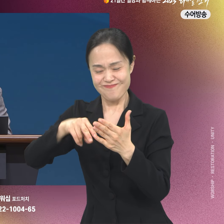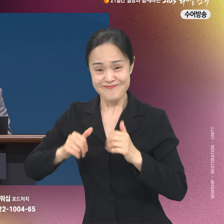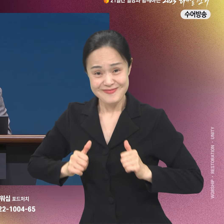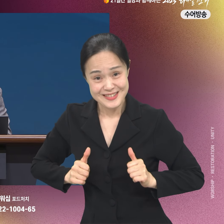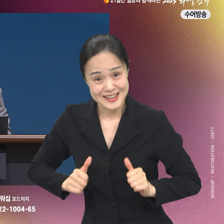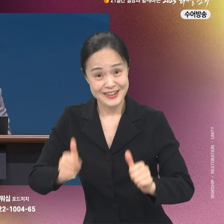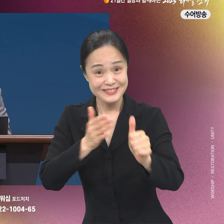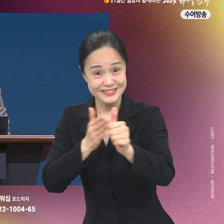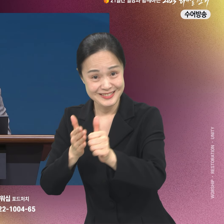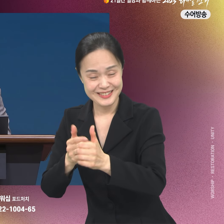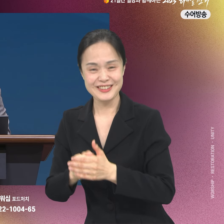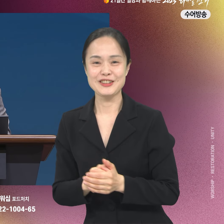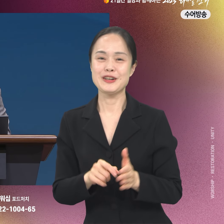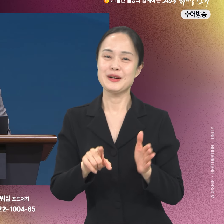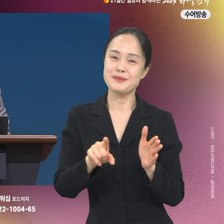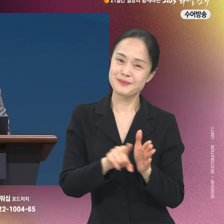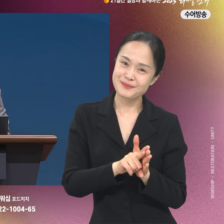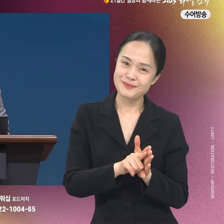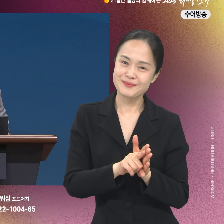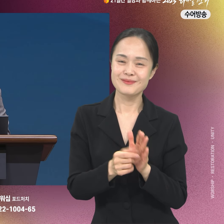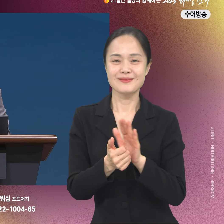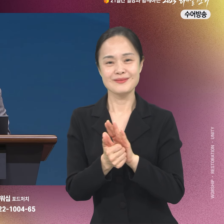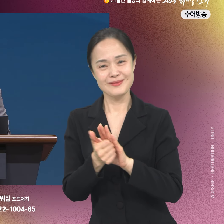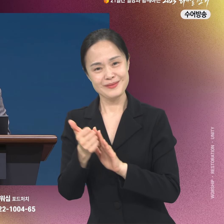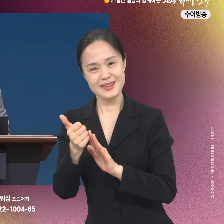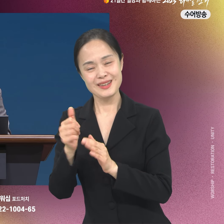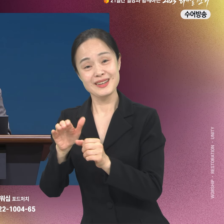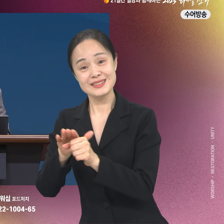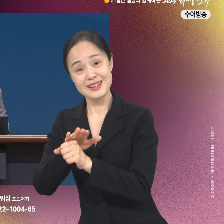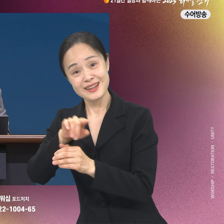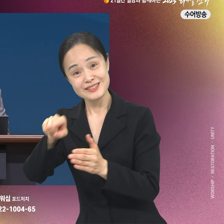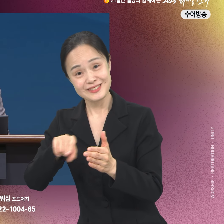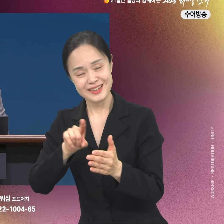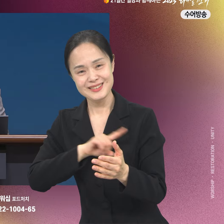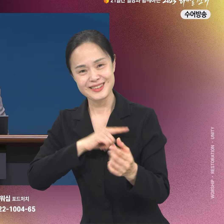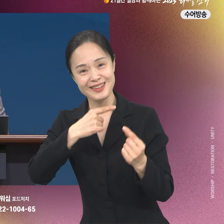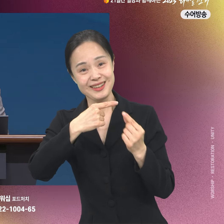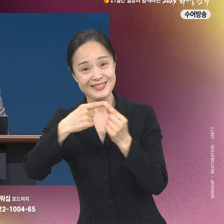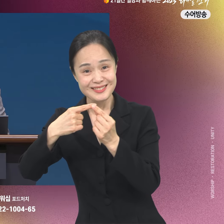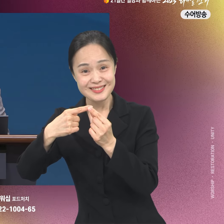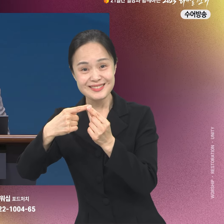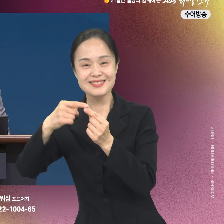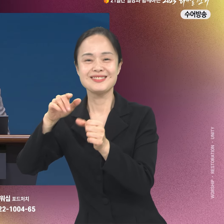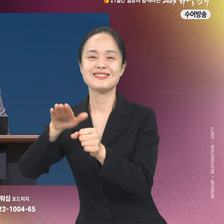믿음, 소망, 사랑 중에 그 중에 제일은 사랑입니다.